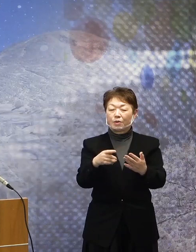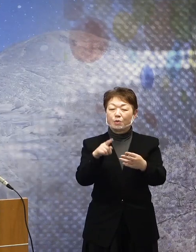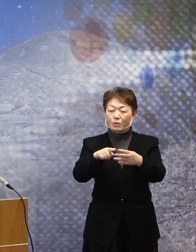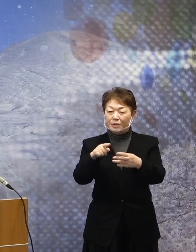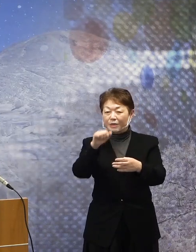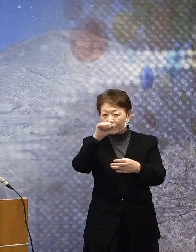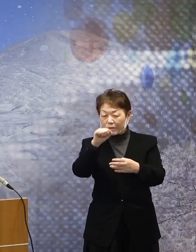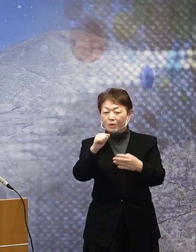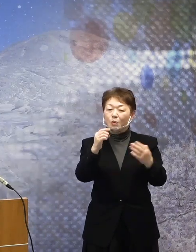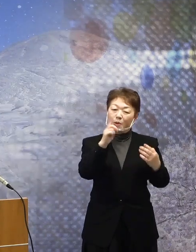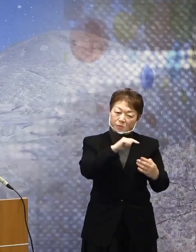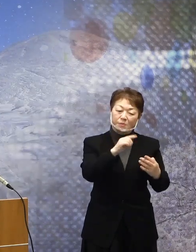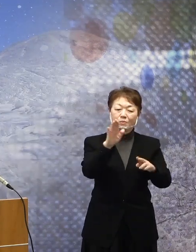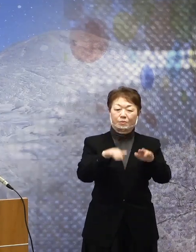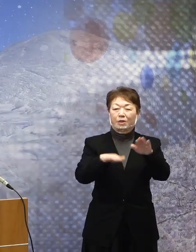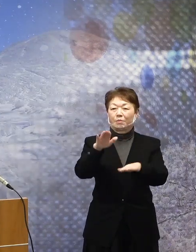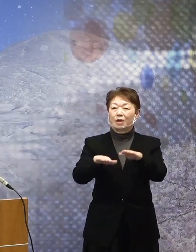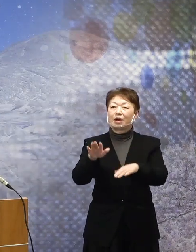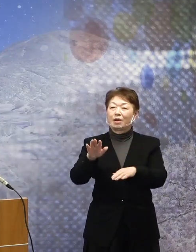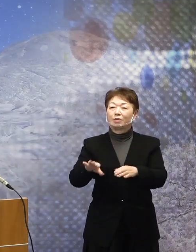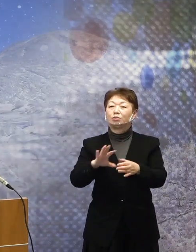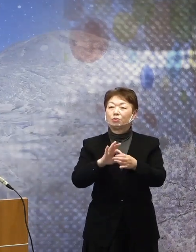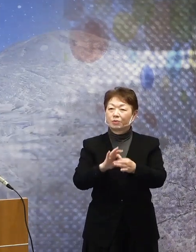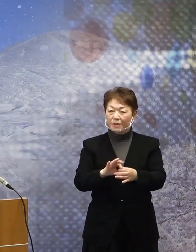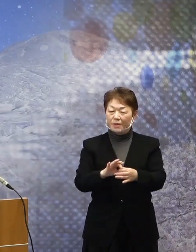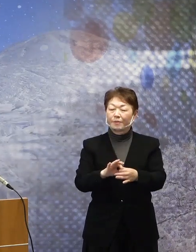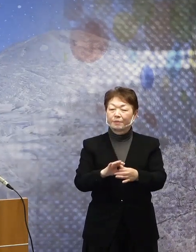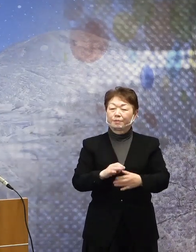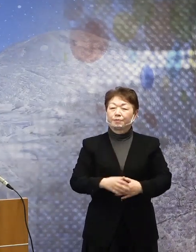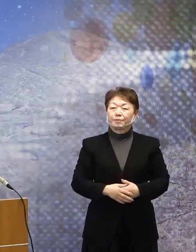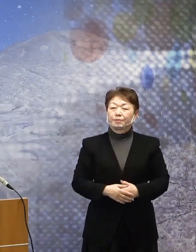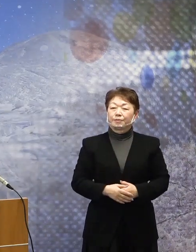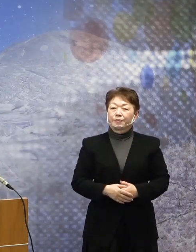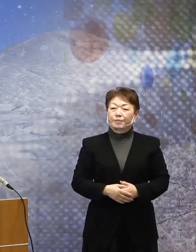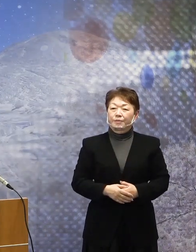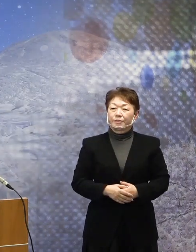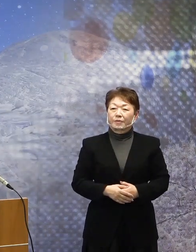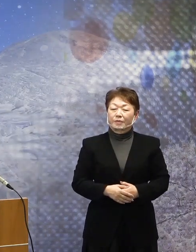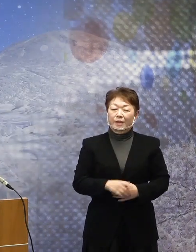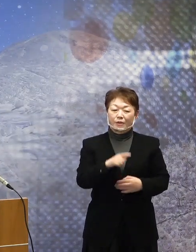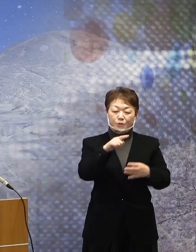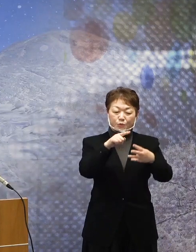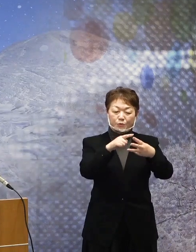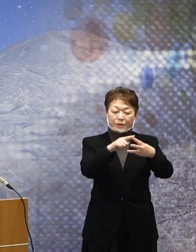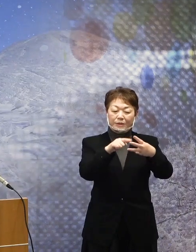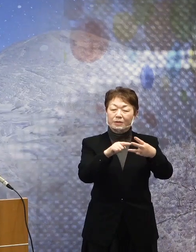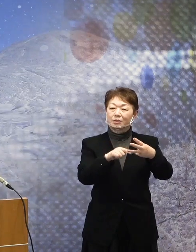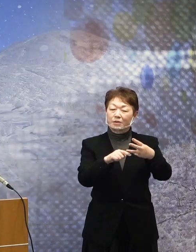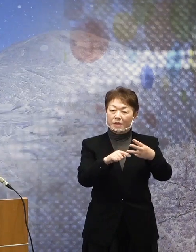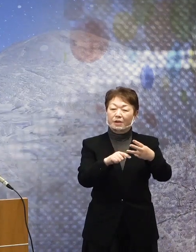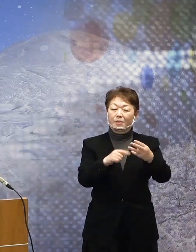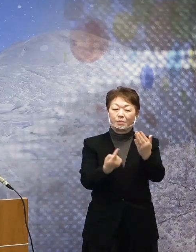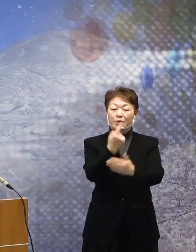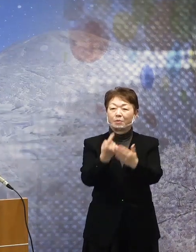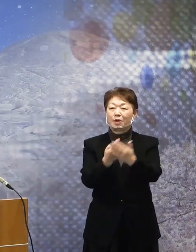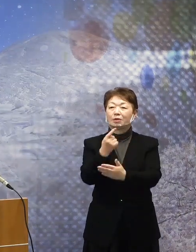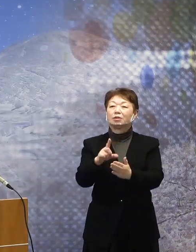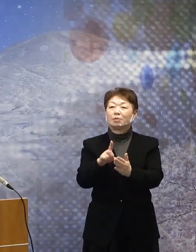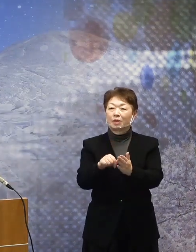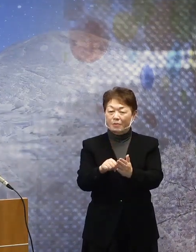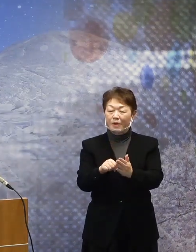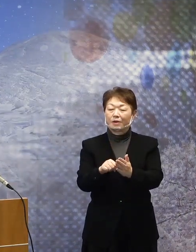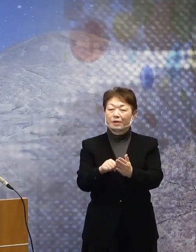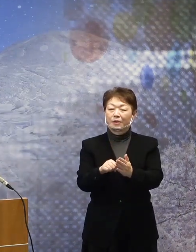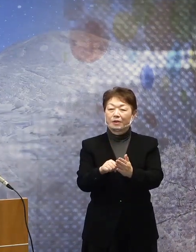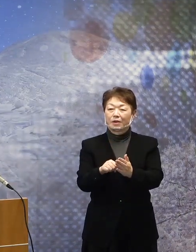くなっててという状況もありますので、機械的にやるわけではありませんけれども、複数の学年でそうした状況が、今日も先ほど保健部の方